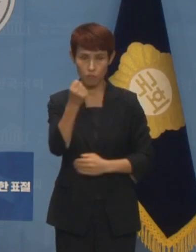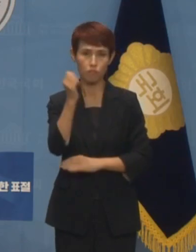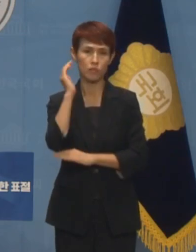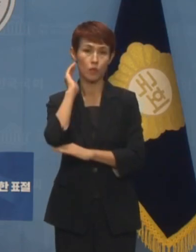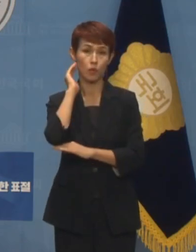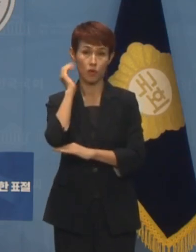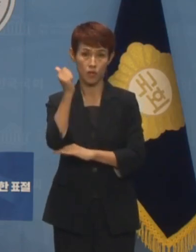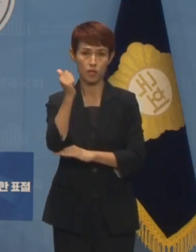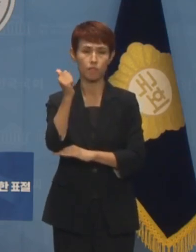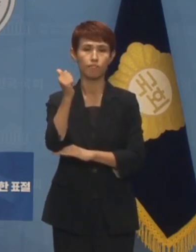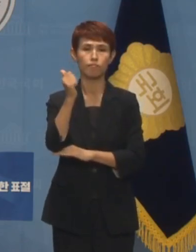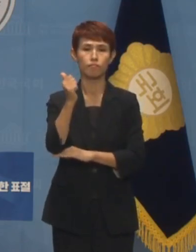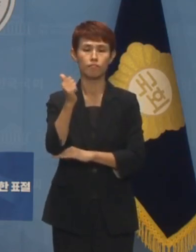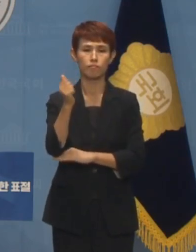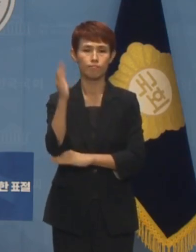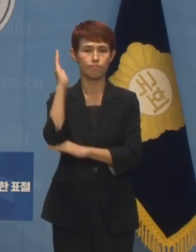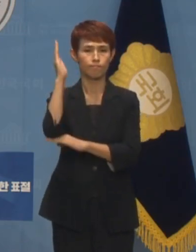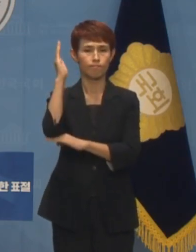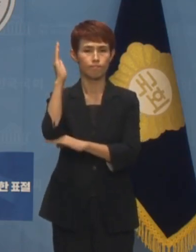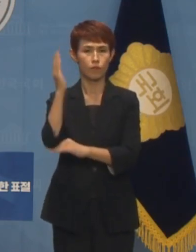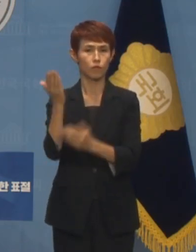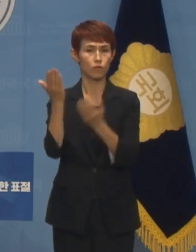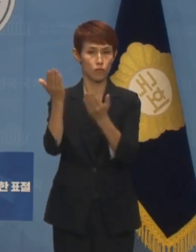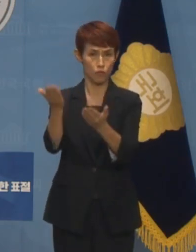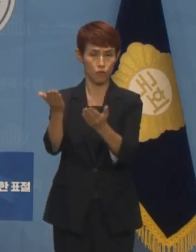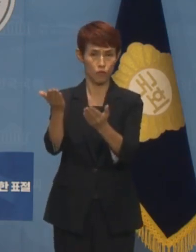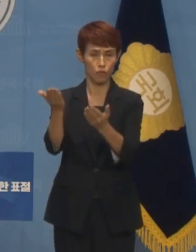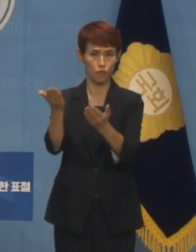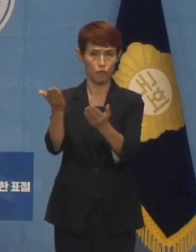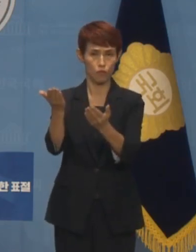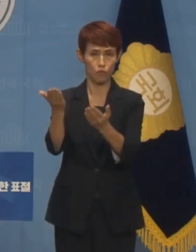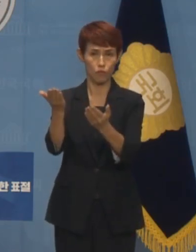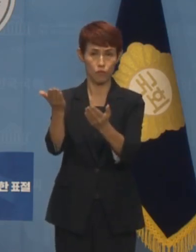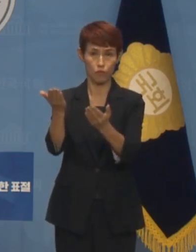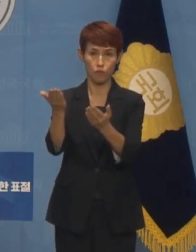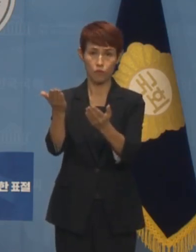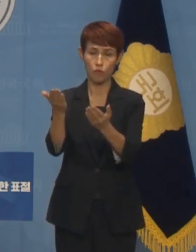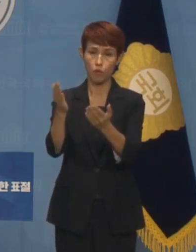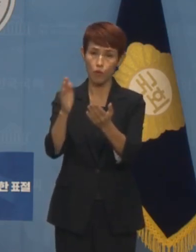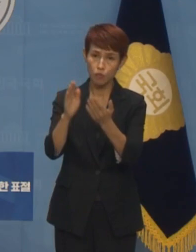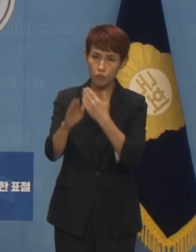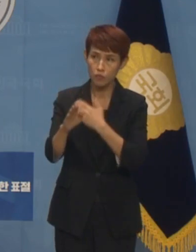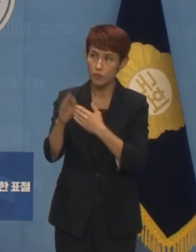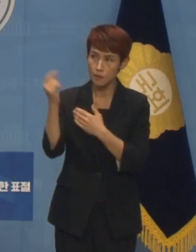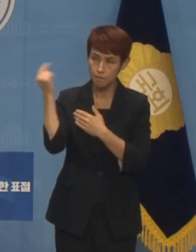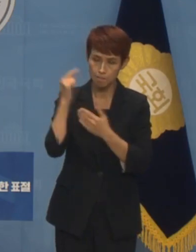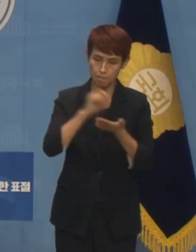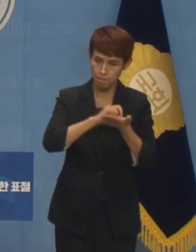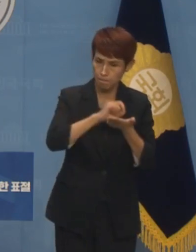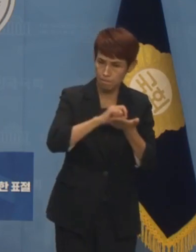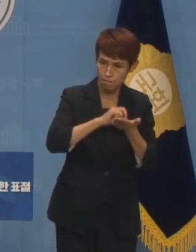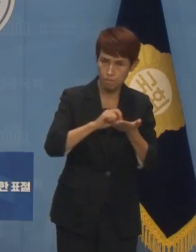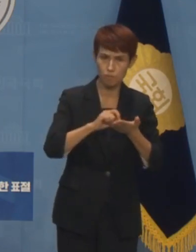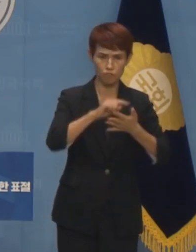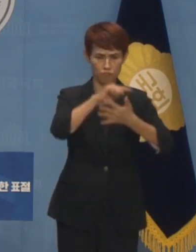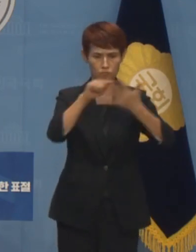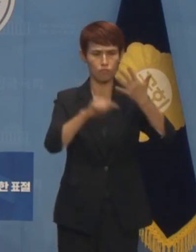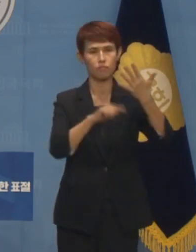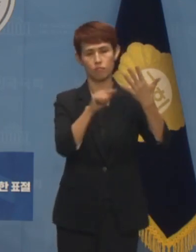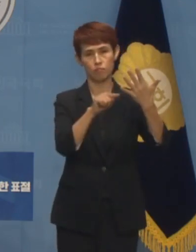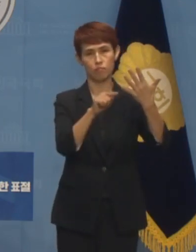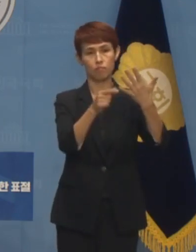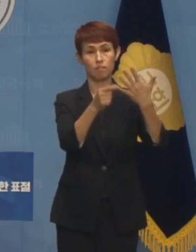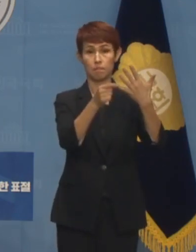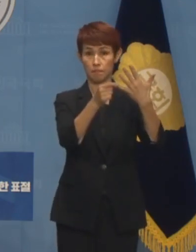대통령이 경축사에 대해서 구술을 하면 그것을 받아 적는 과정이 있습니다.